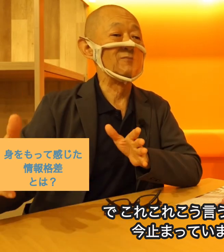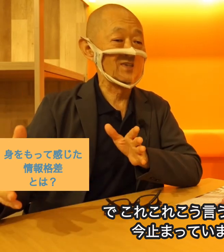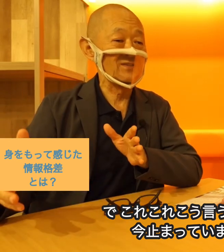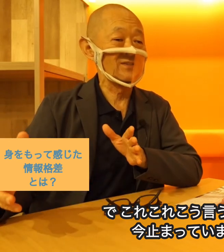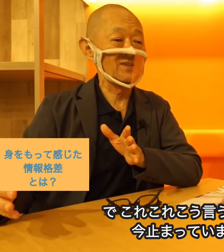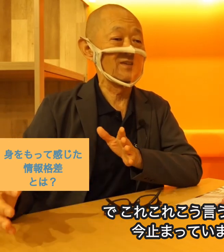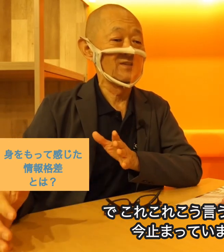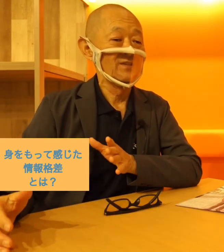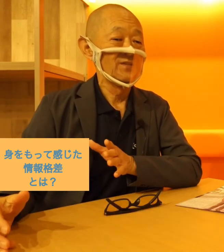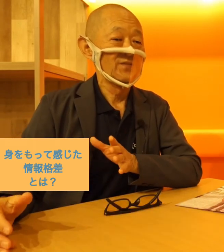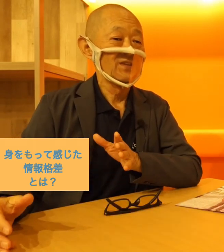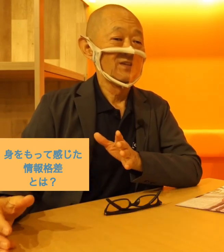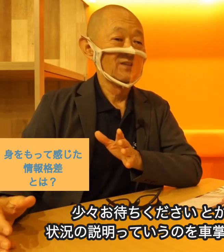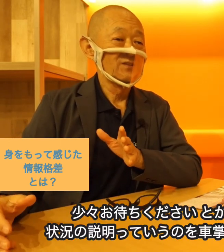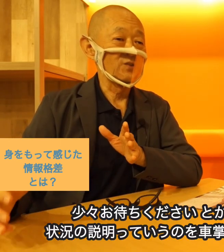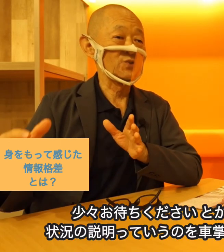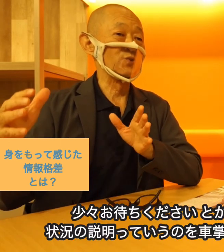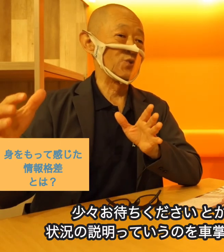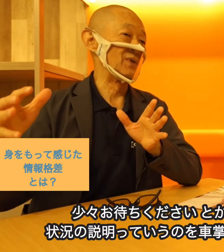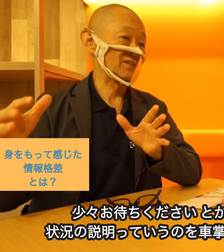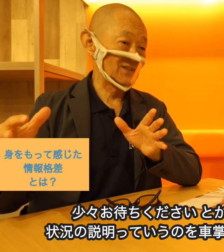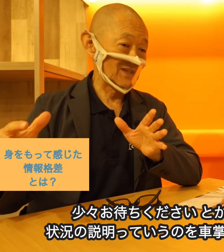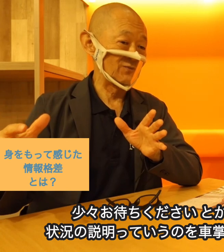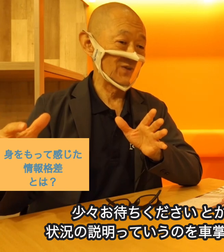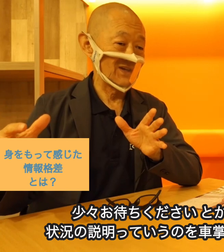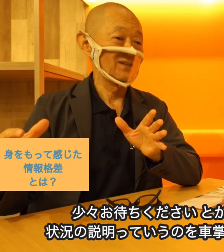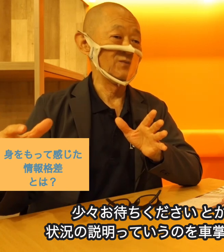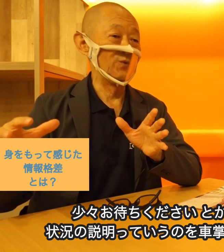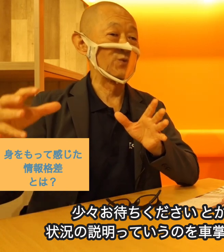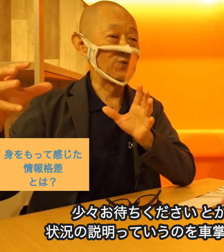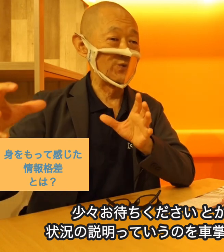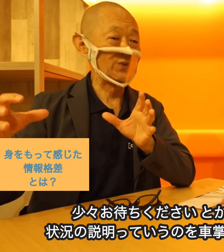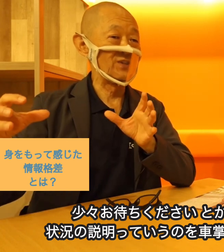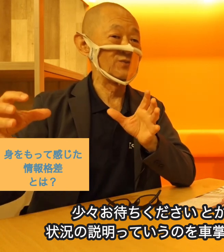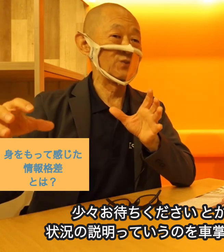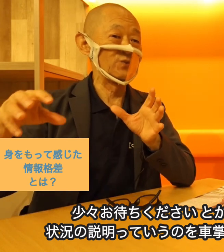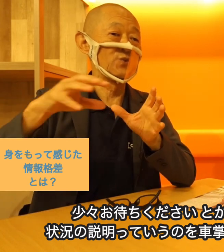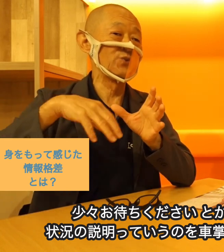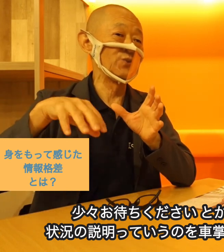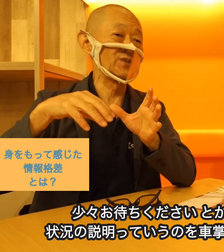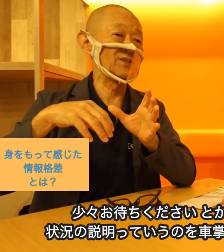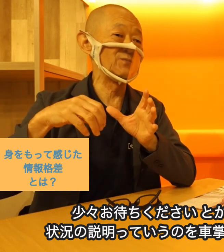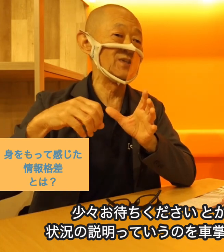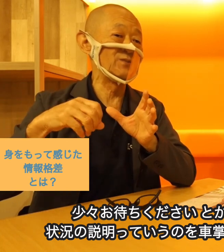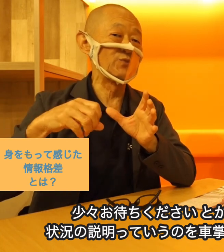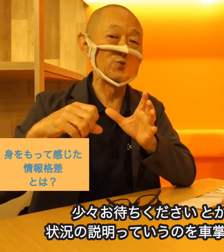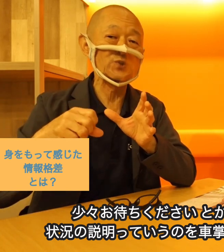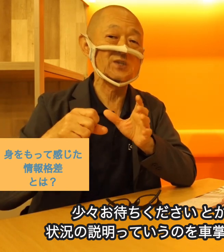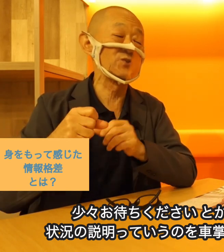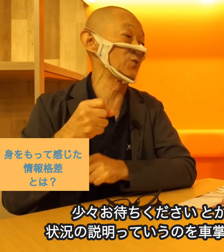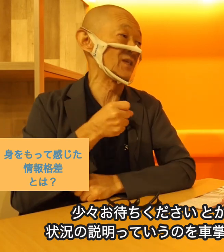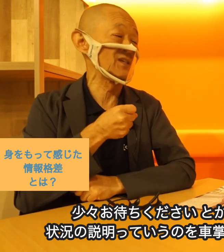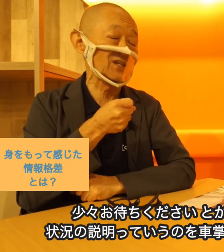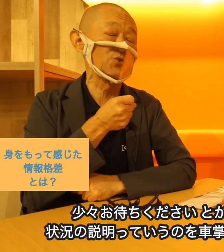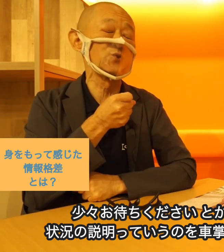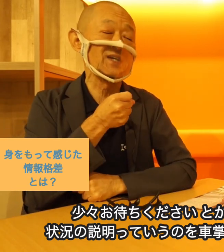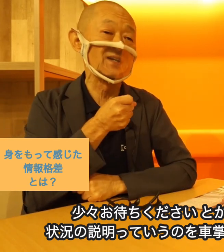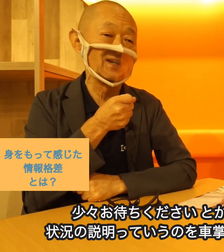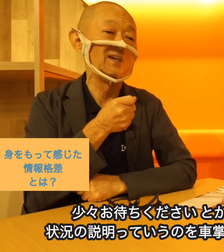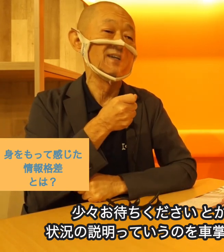ますって、少々お待ちくださいとか、どうのこうのっていう、その状況の説明というものを車掌さんが